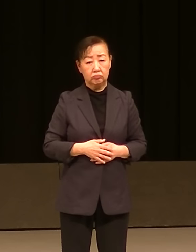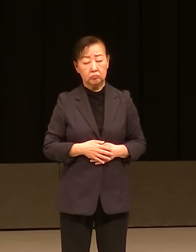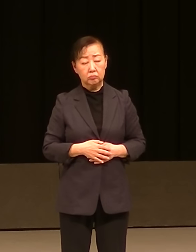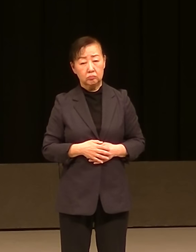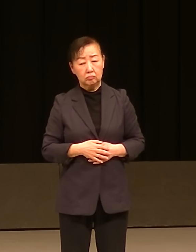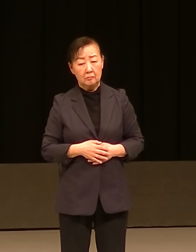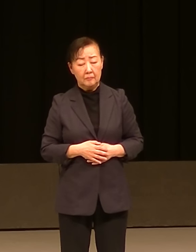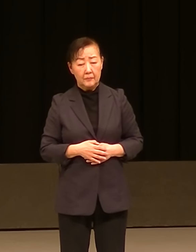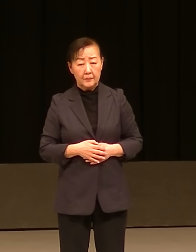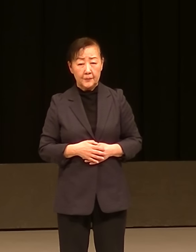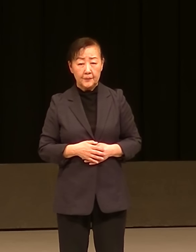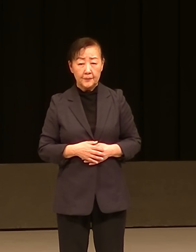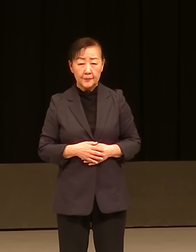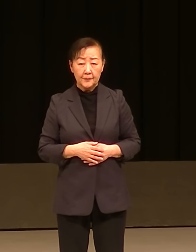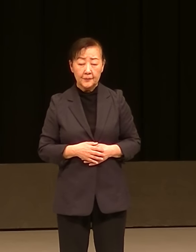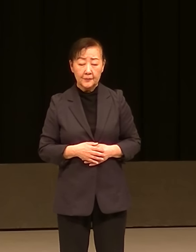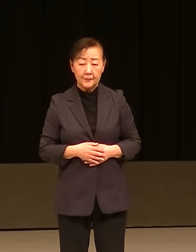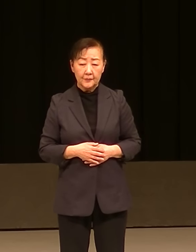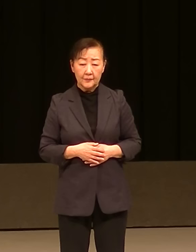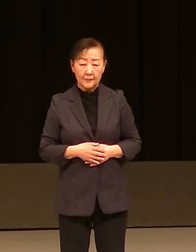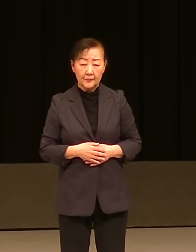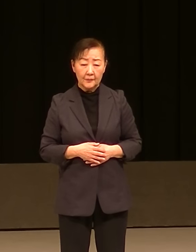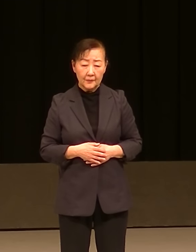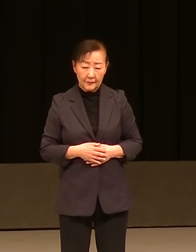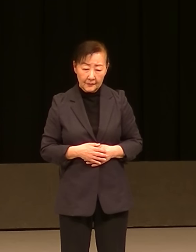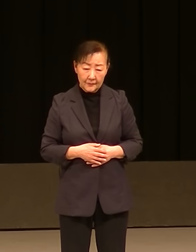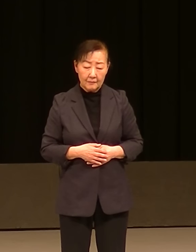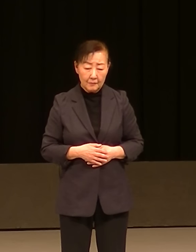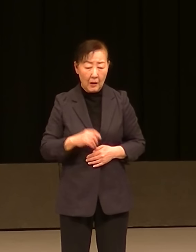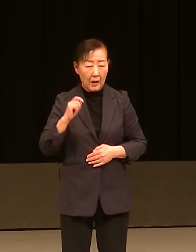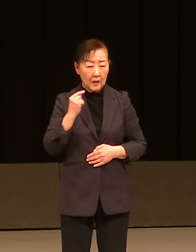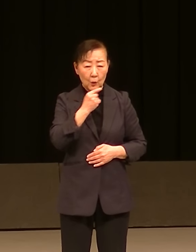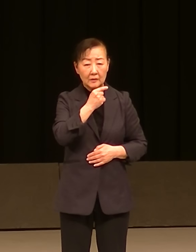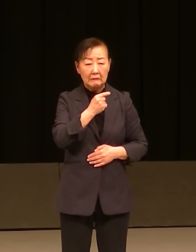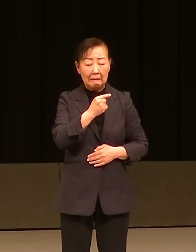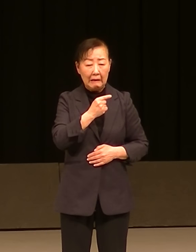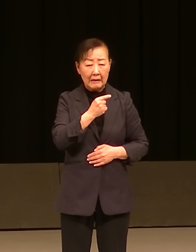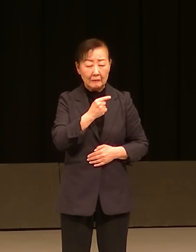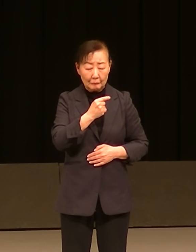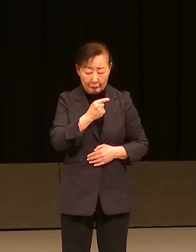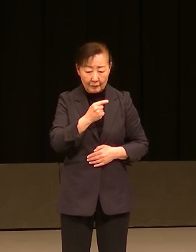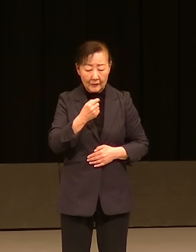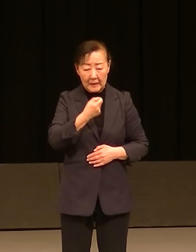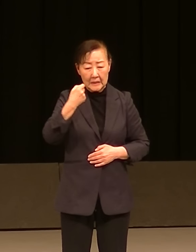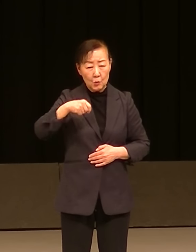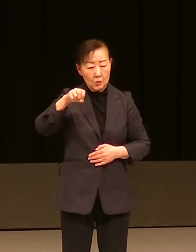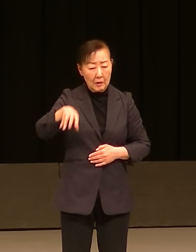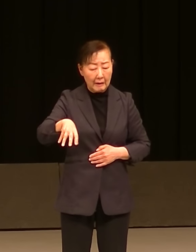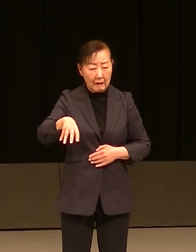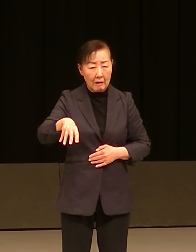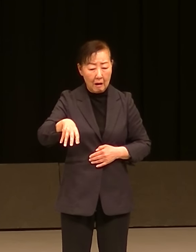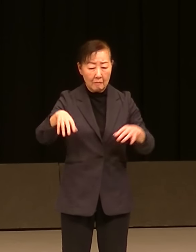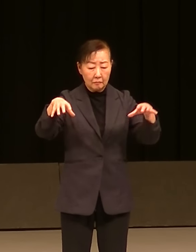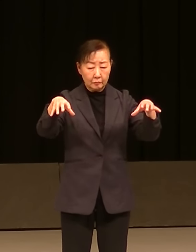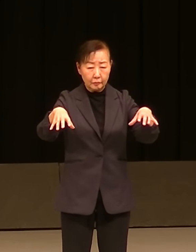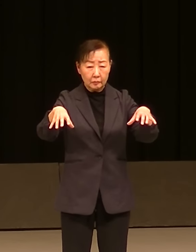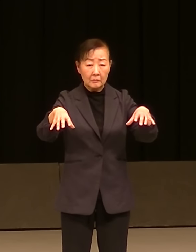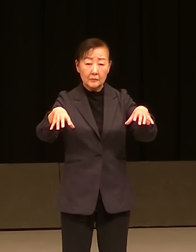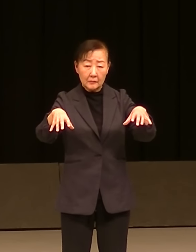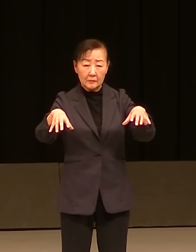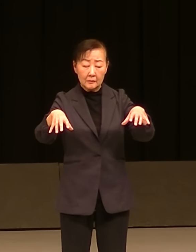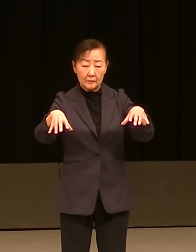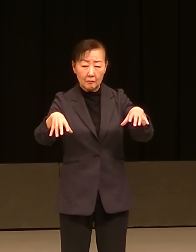でございます。ことをロシア対ウクライナに至っては、ウラジ